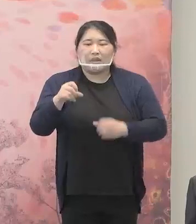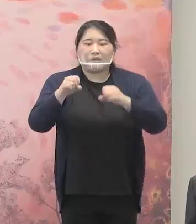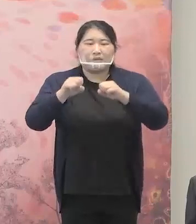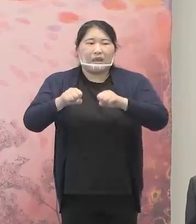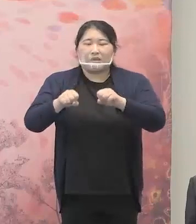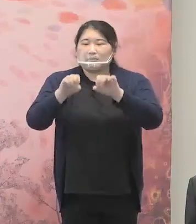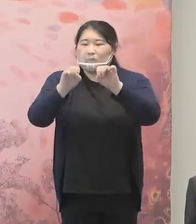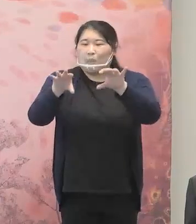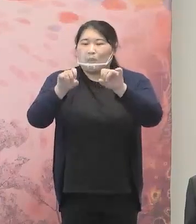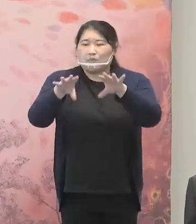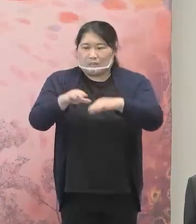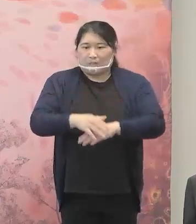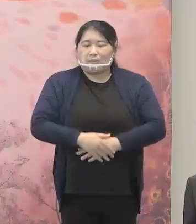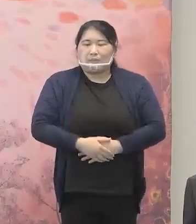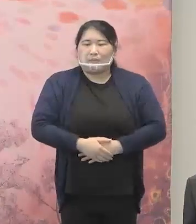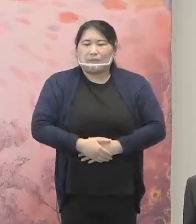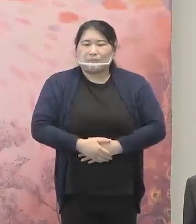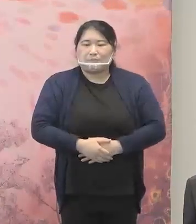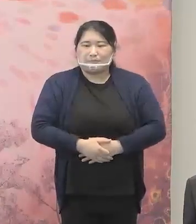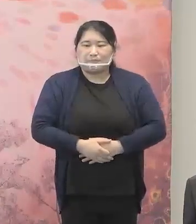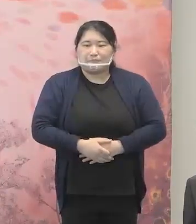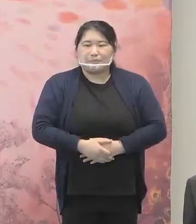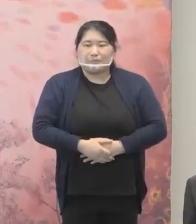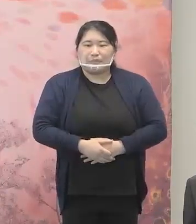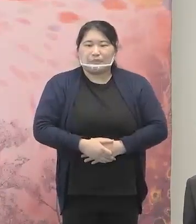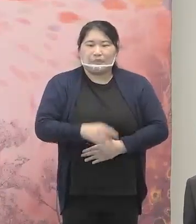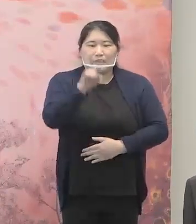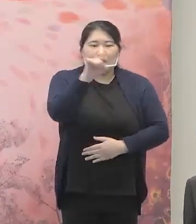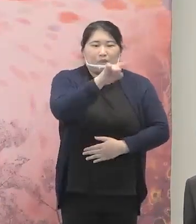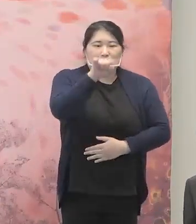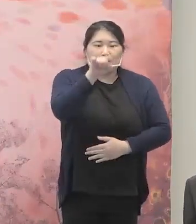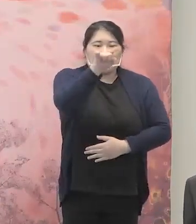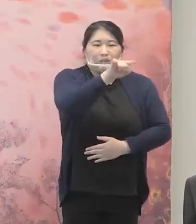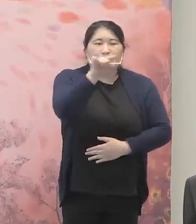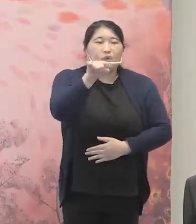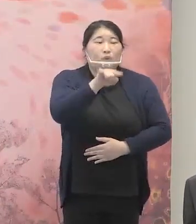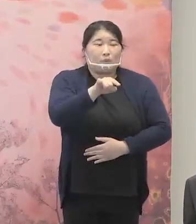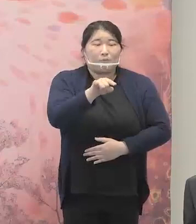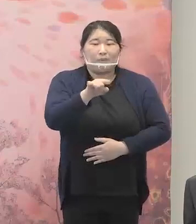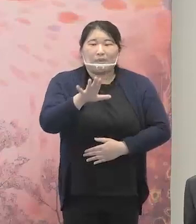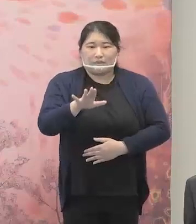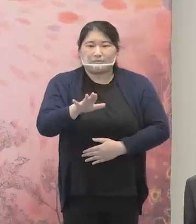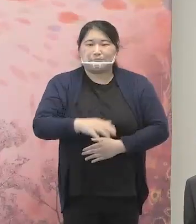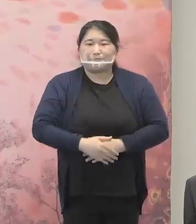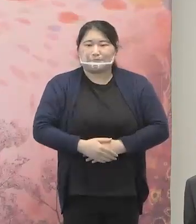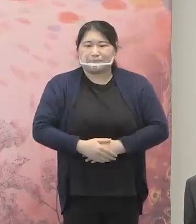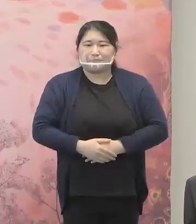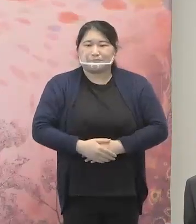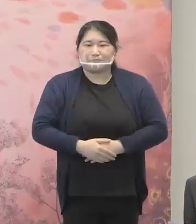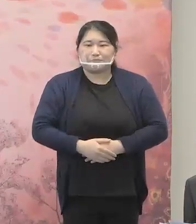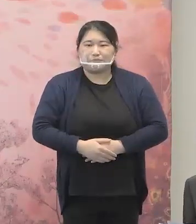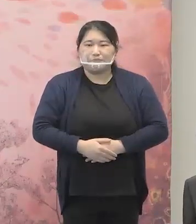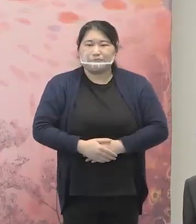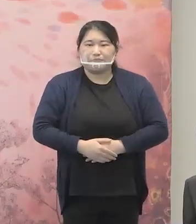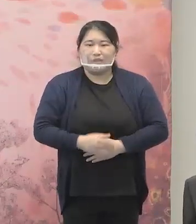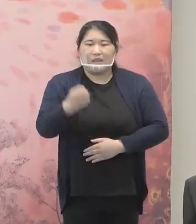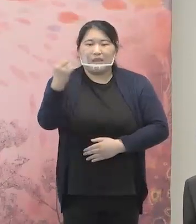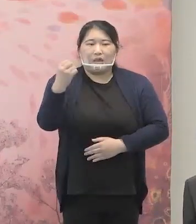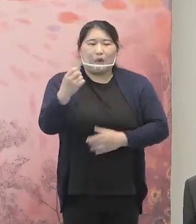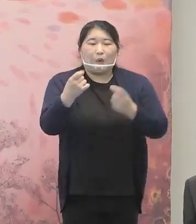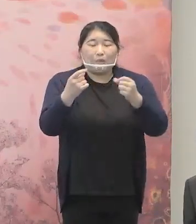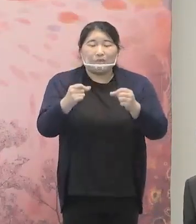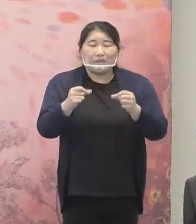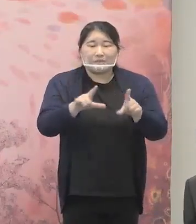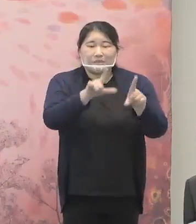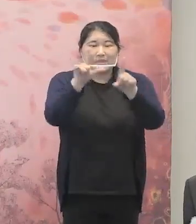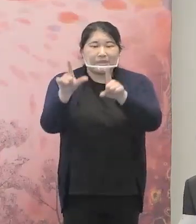送をさせていただきます。またちょっと米印小さく書いてございますが、同日、再放送も複